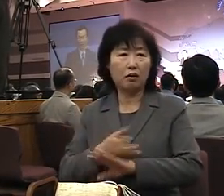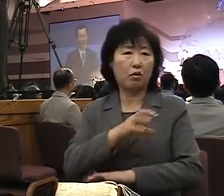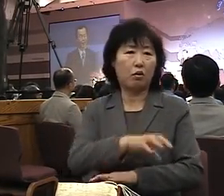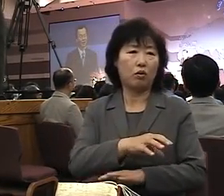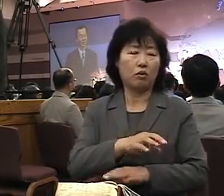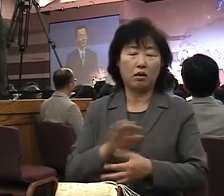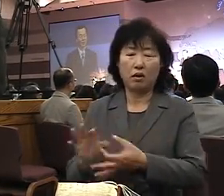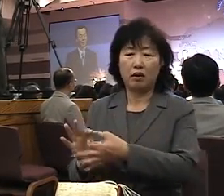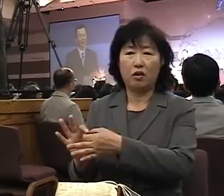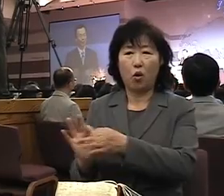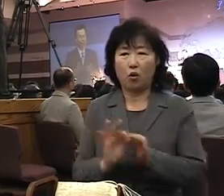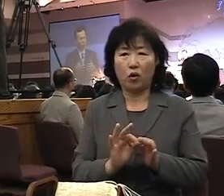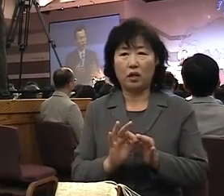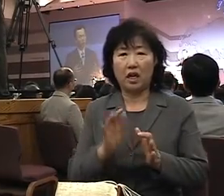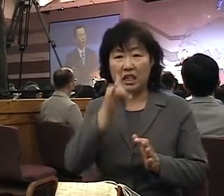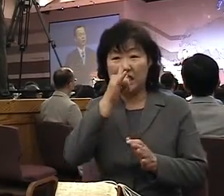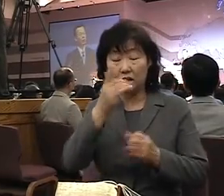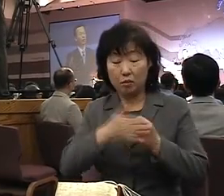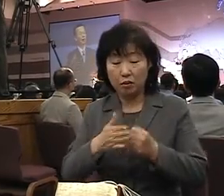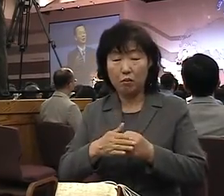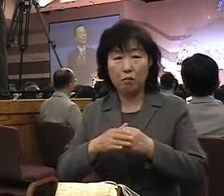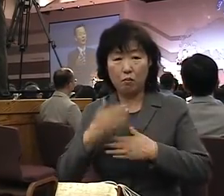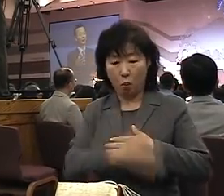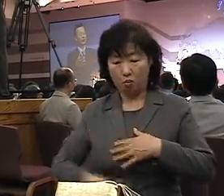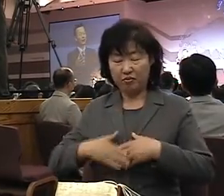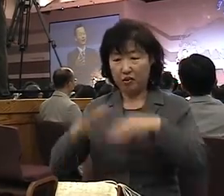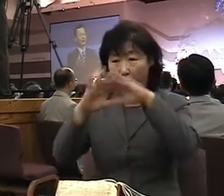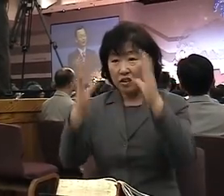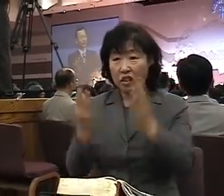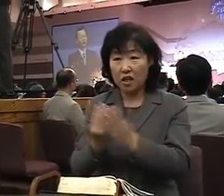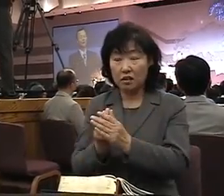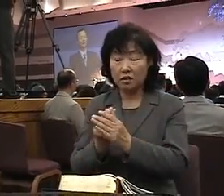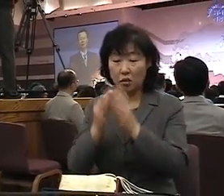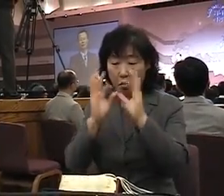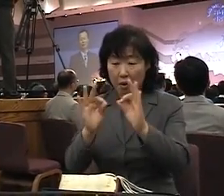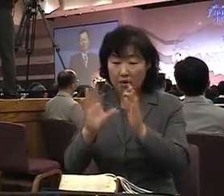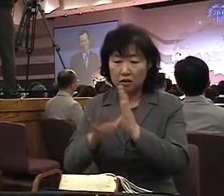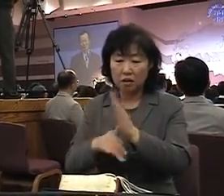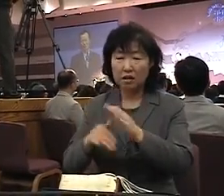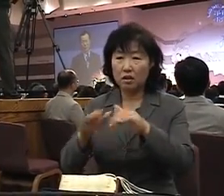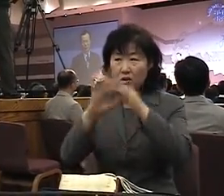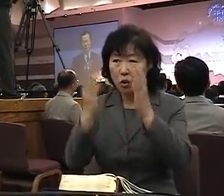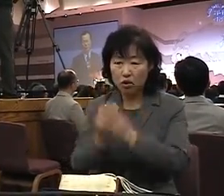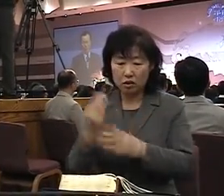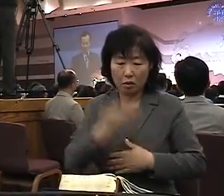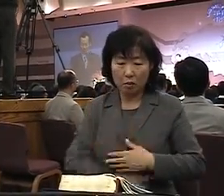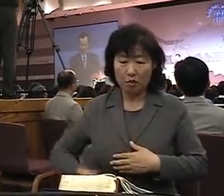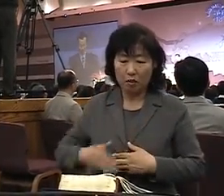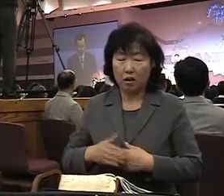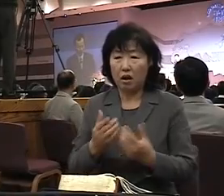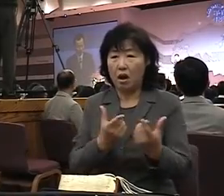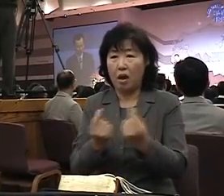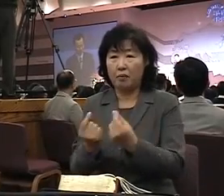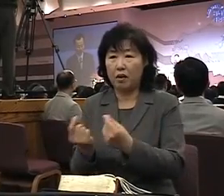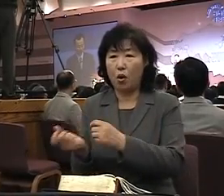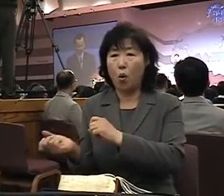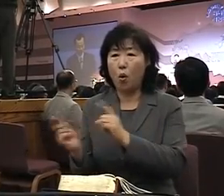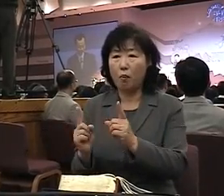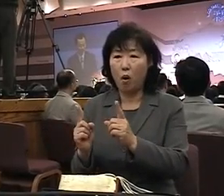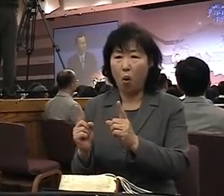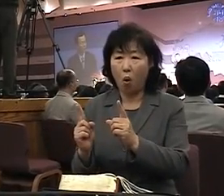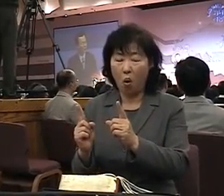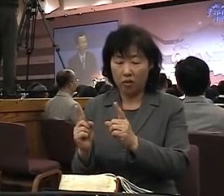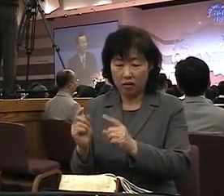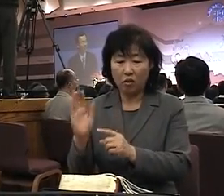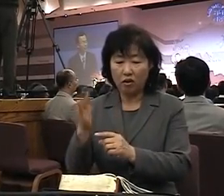아니라고 얘기를 하더라고요. 몸을 전체적으로 봤을 때 전체 몸이 같이 회복되어야 되는 것을 그때